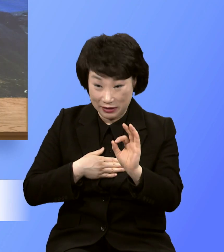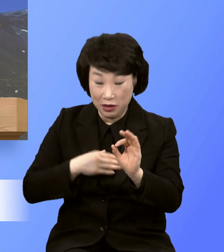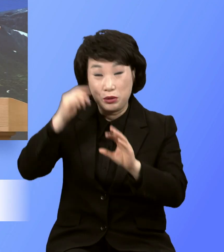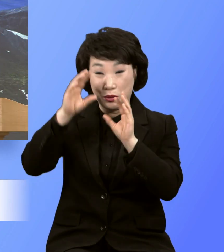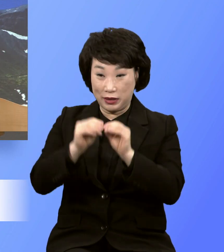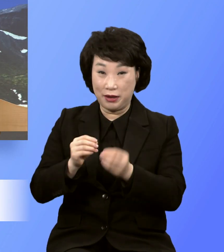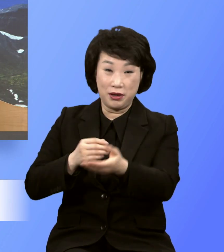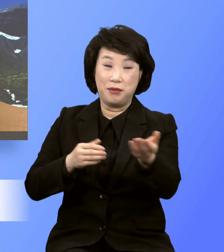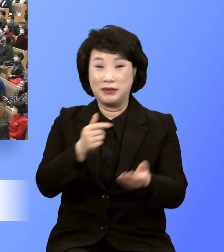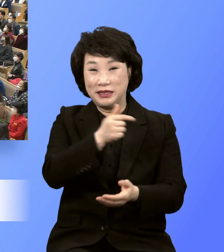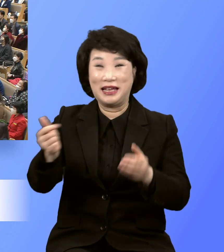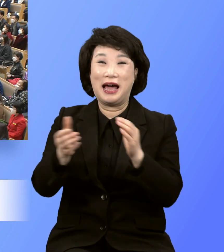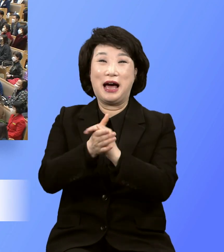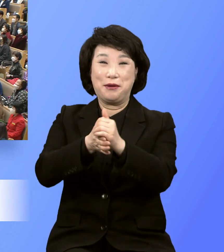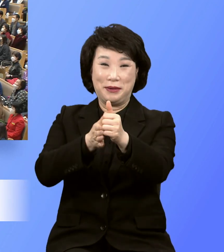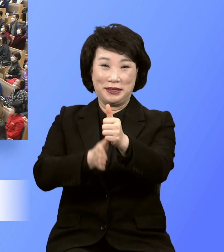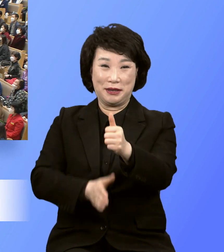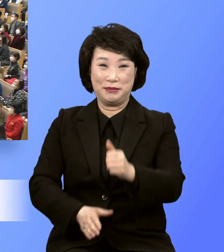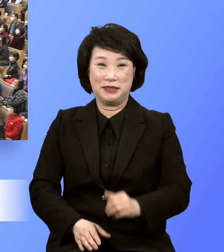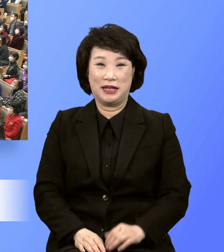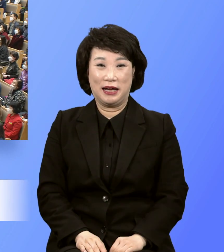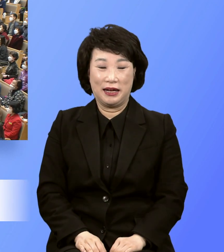동의하시면 큰 소리로 아멘 합시다.